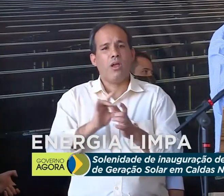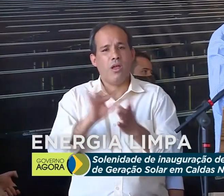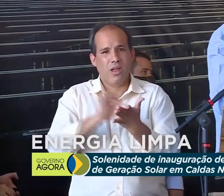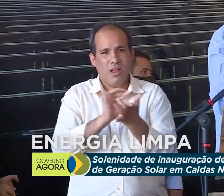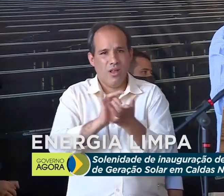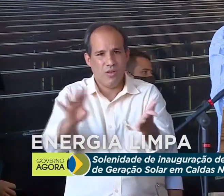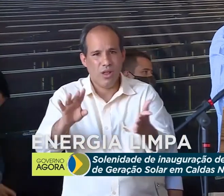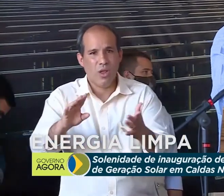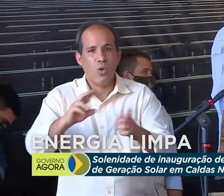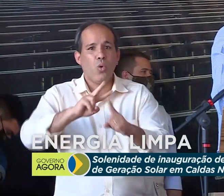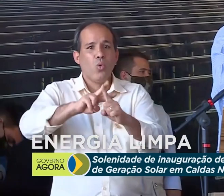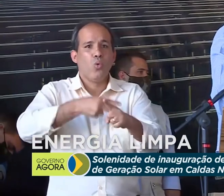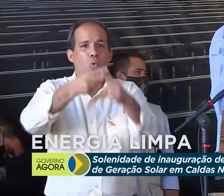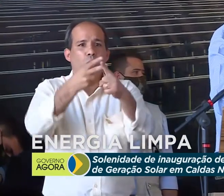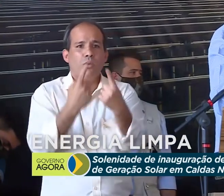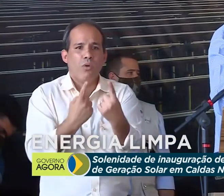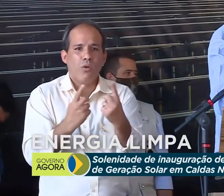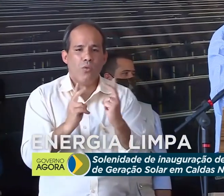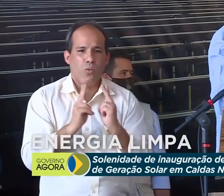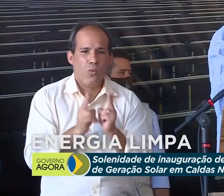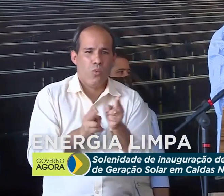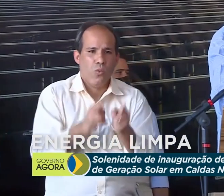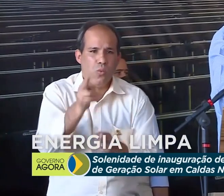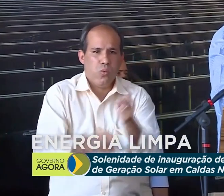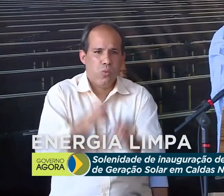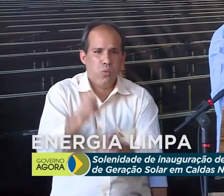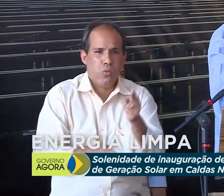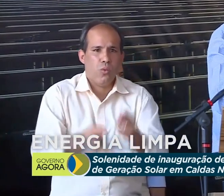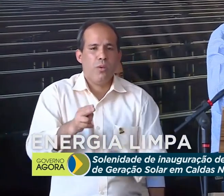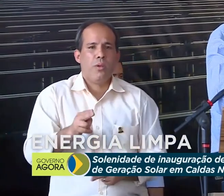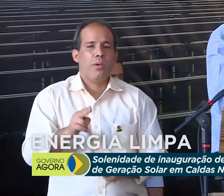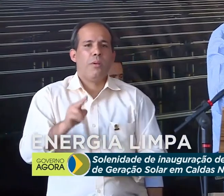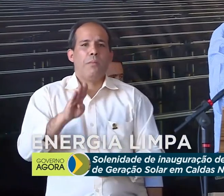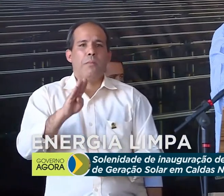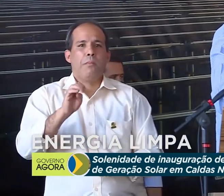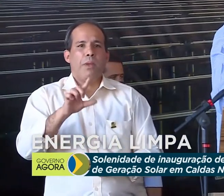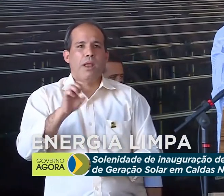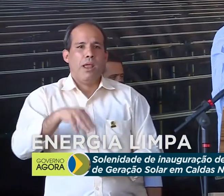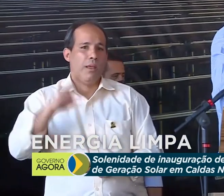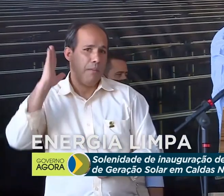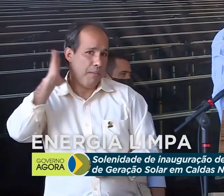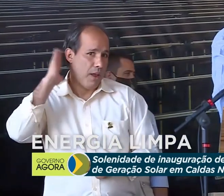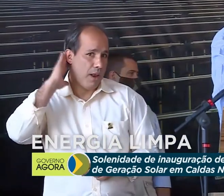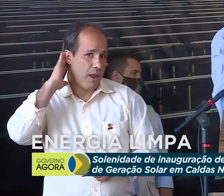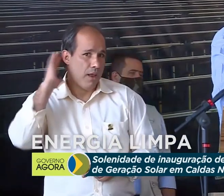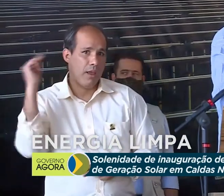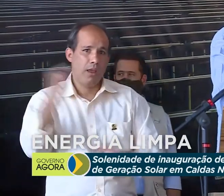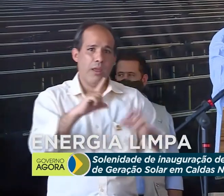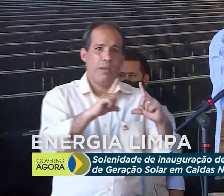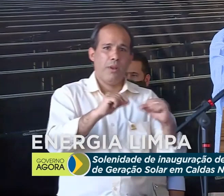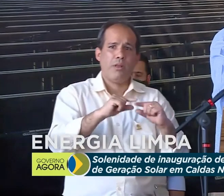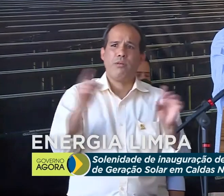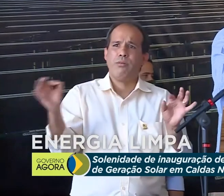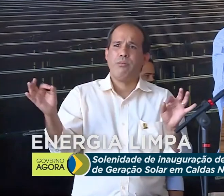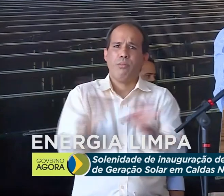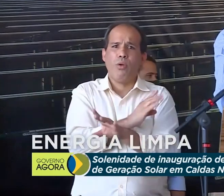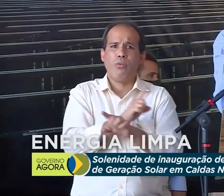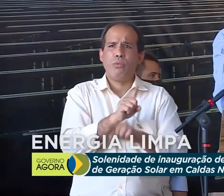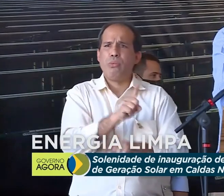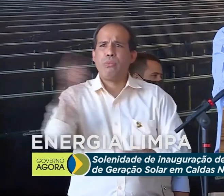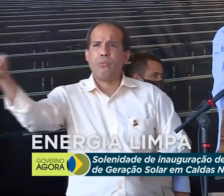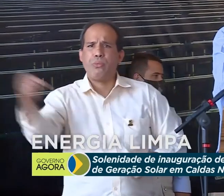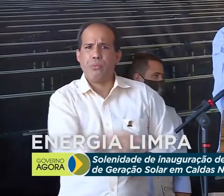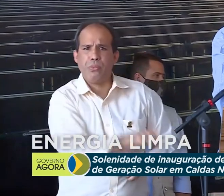da rodovia Belém-Brasília, BR-153. A semana passada, Vossa Excelência deu a nós